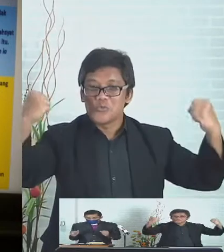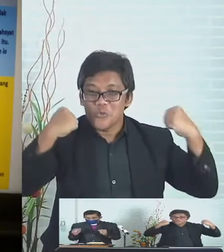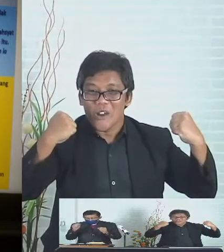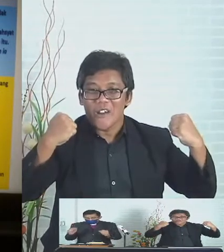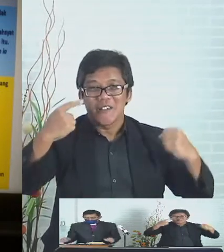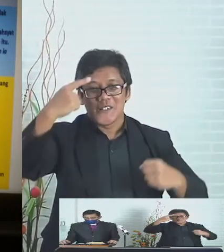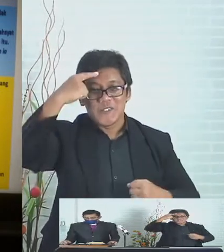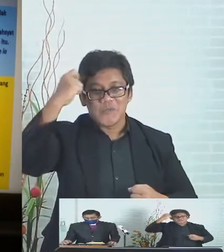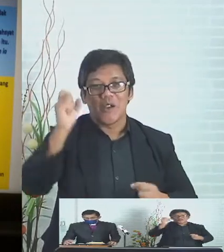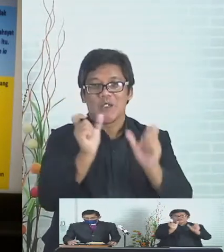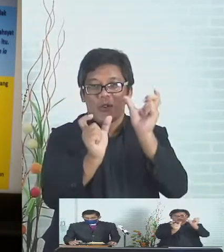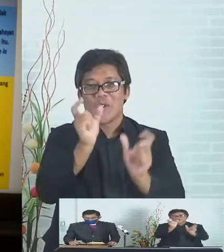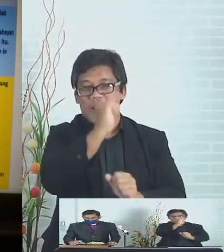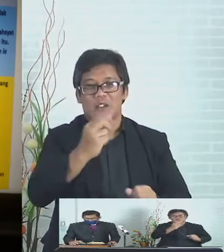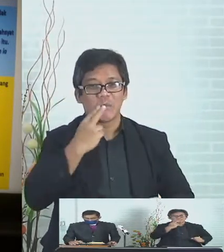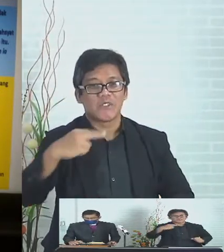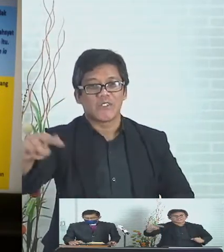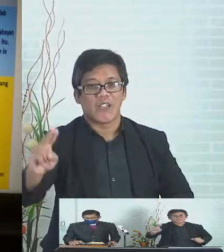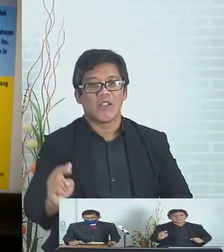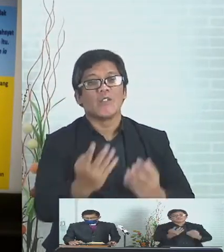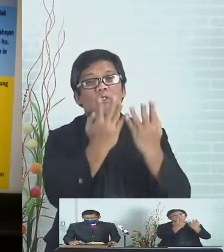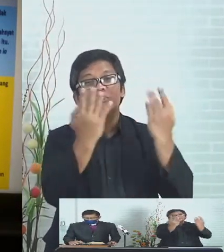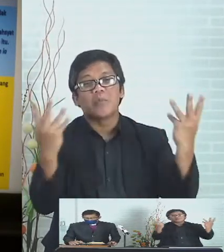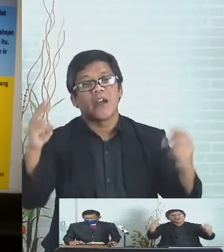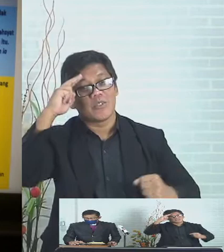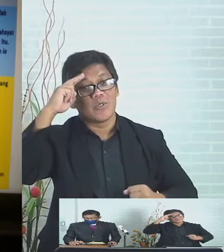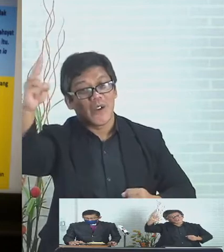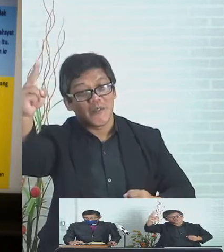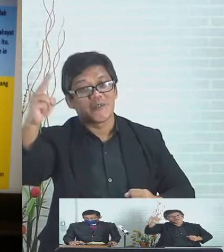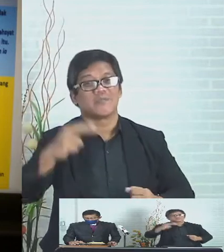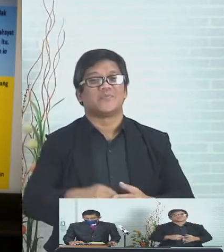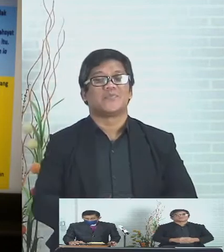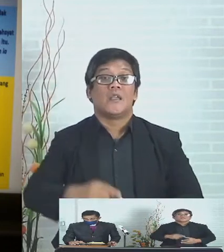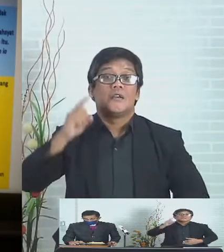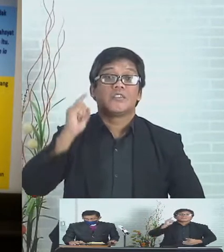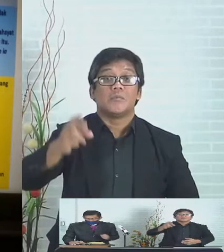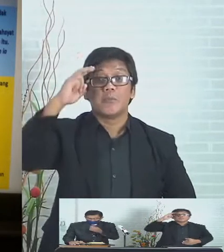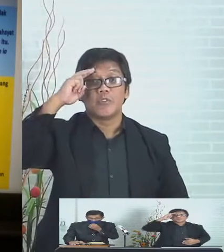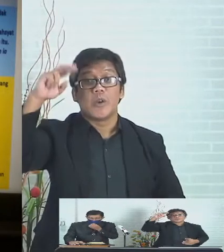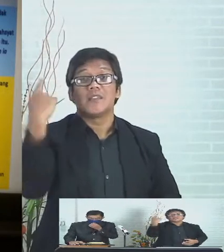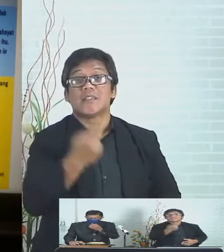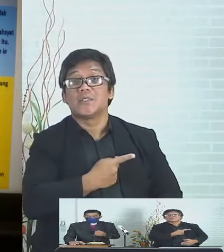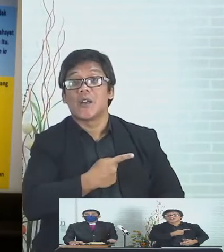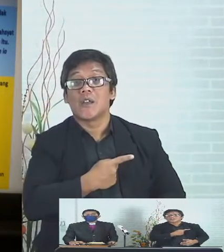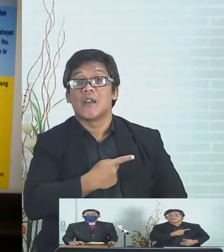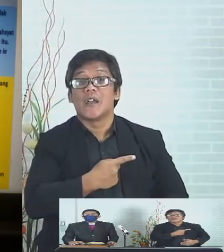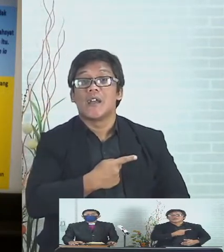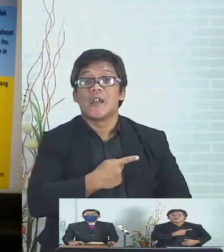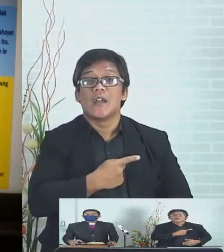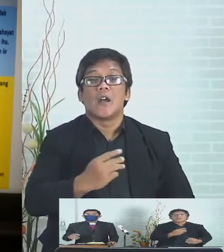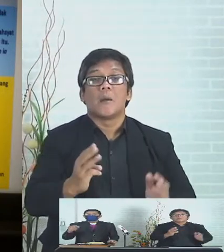sebagai orang yang percaya atau umat Tuhan Sebab tuhan kita itu adalah